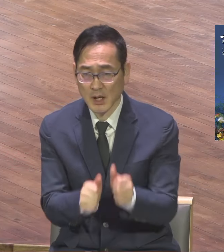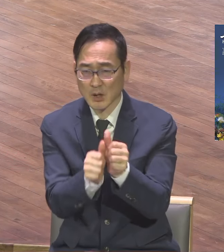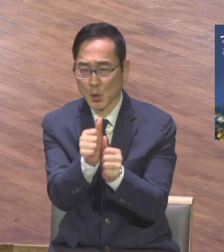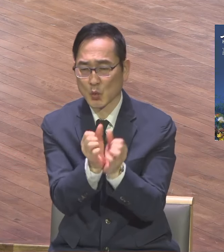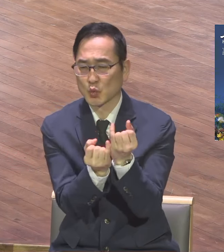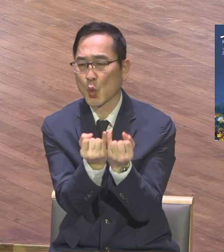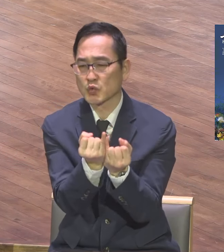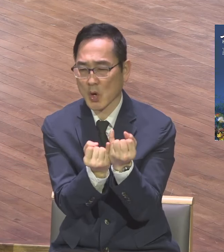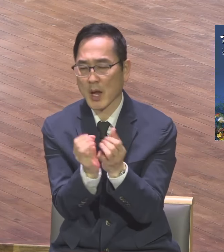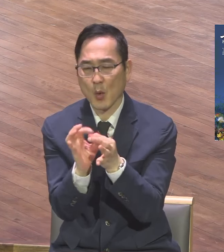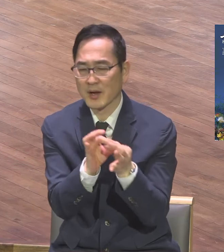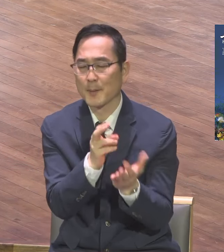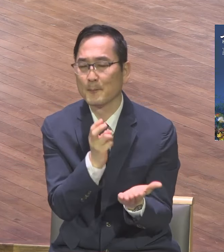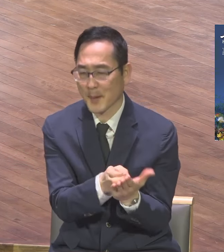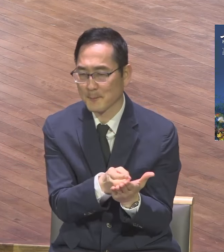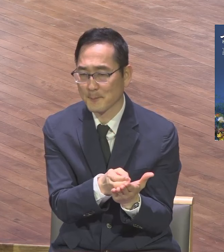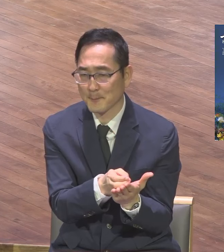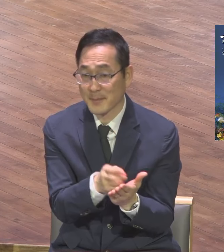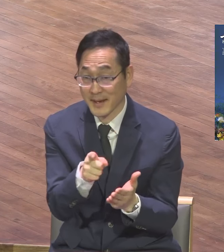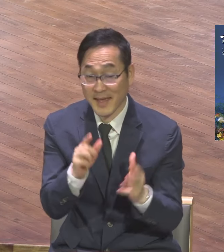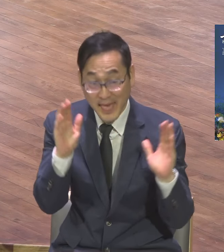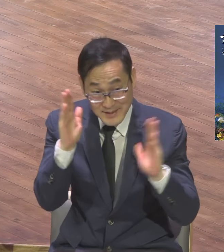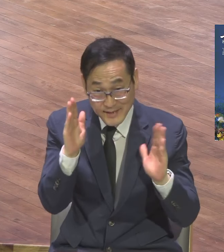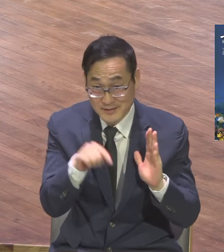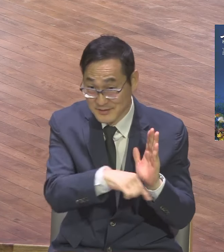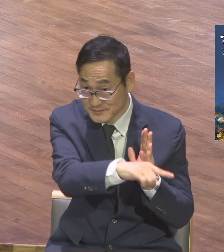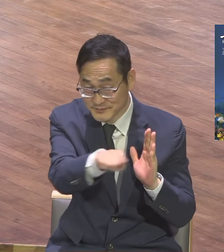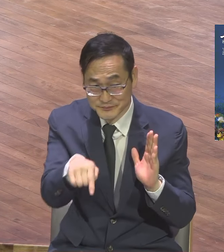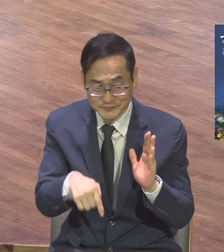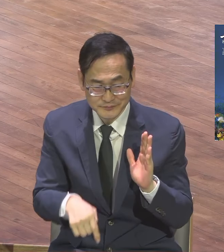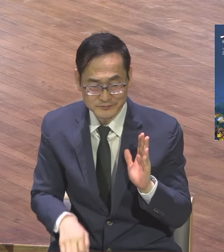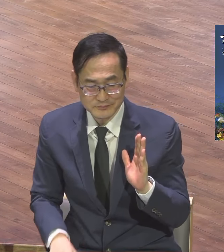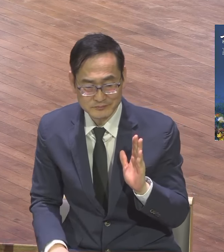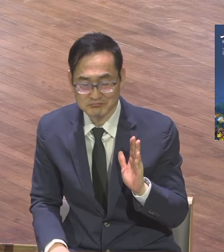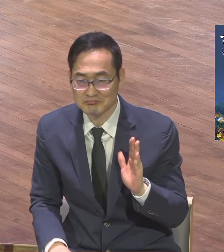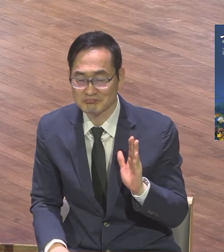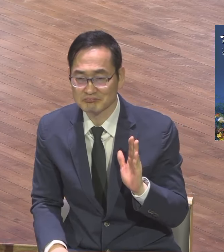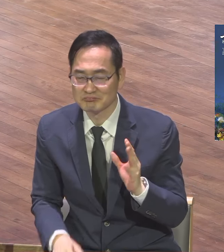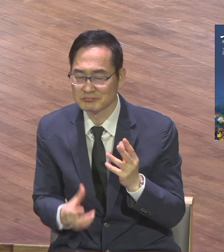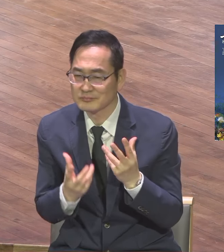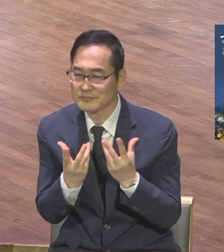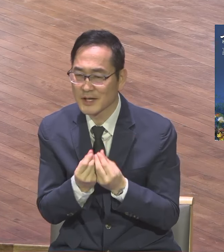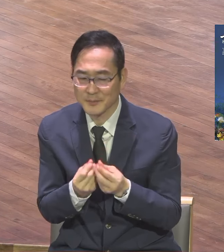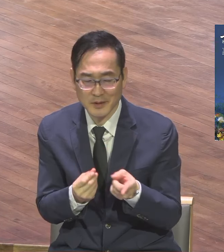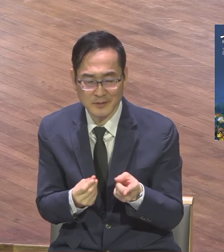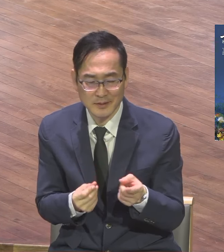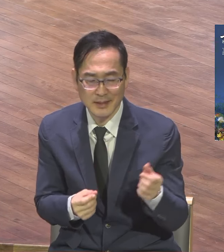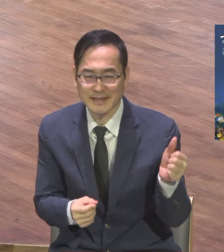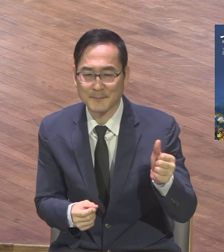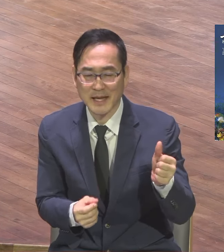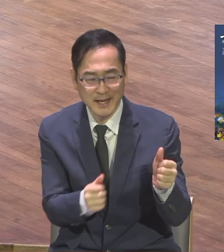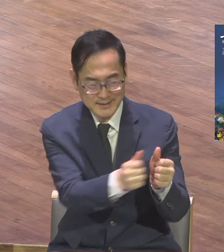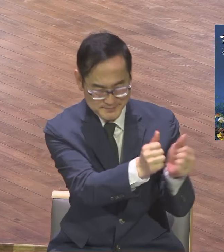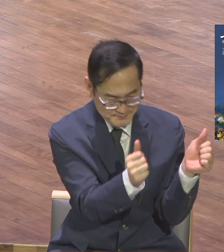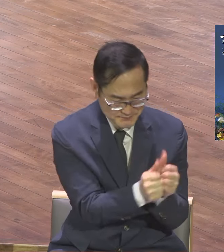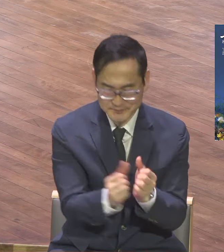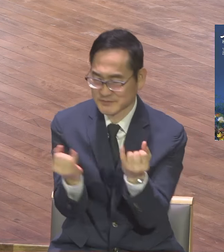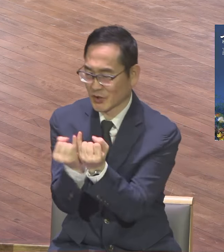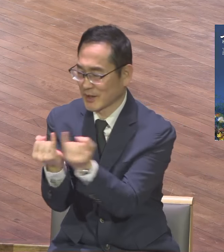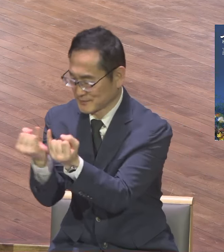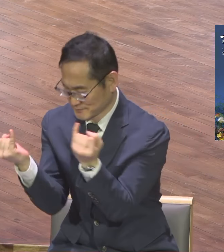친동성애법이라고 합니다. 친동성애법. 애들이요, 애들이 그냥 남자 남자끼리, 여자